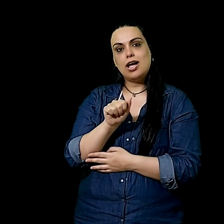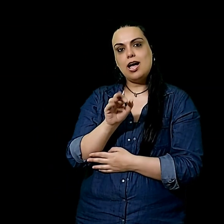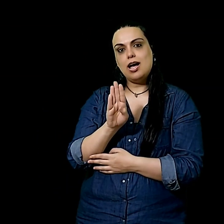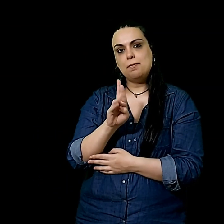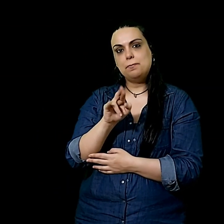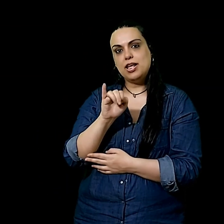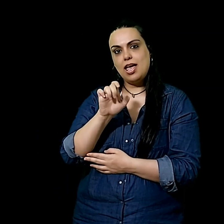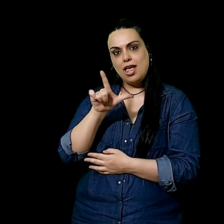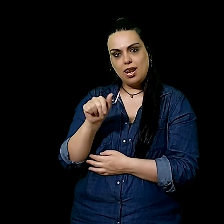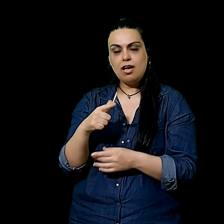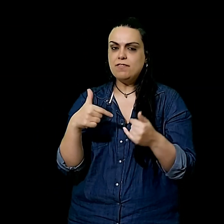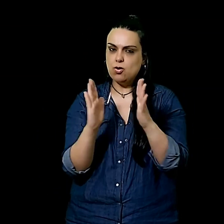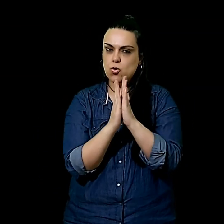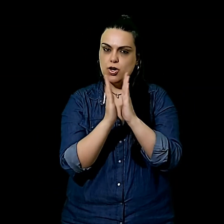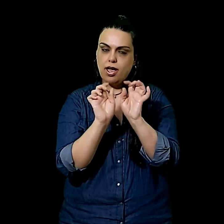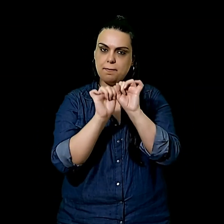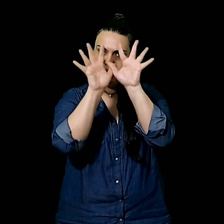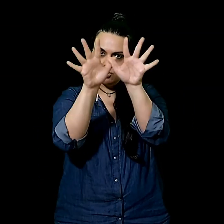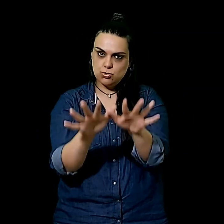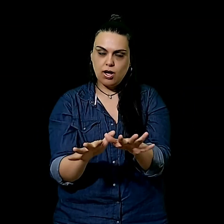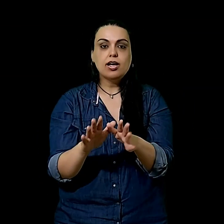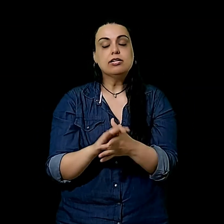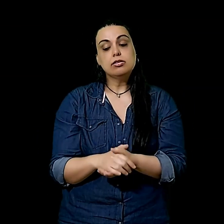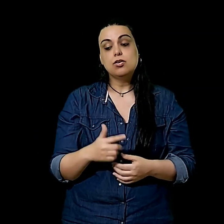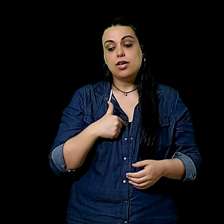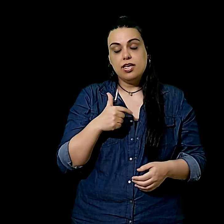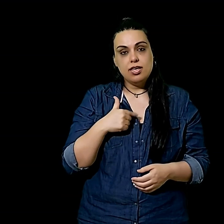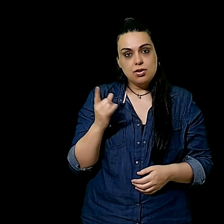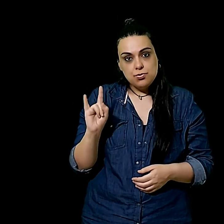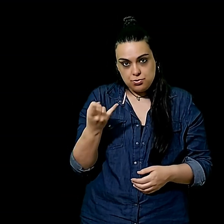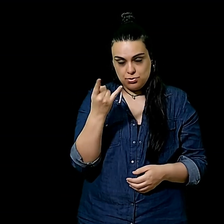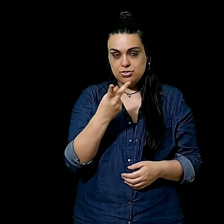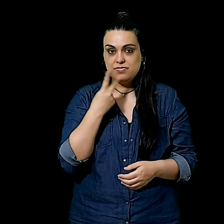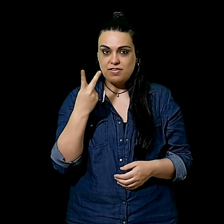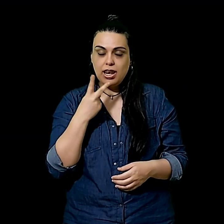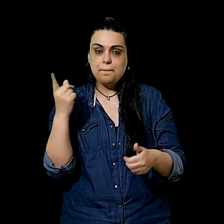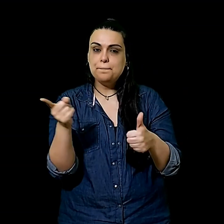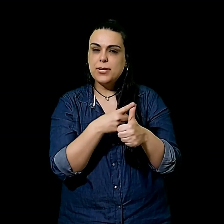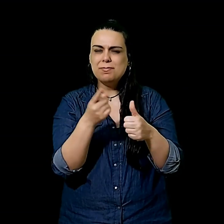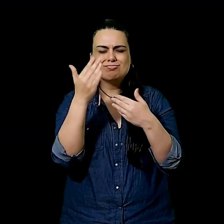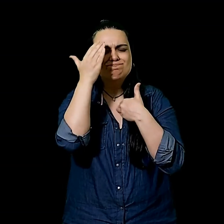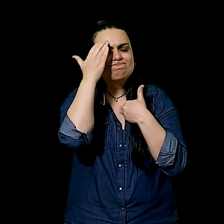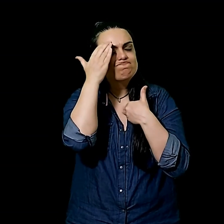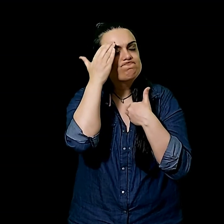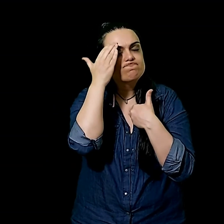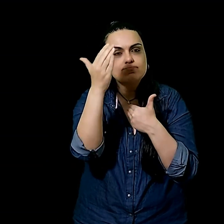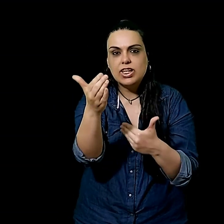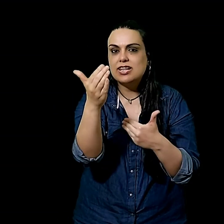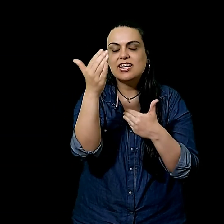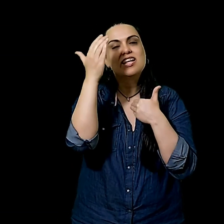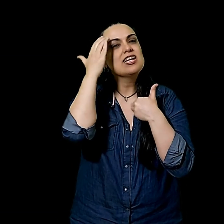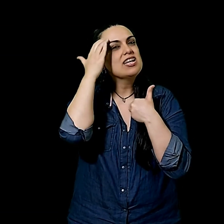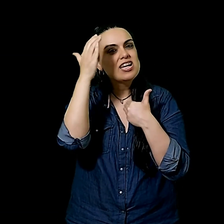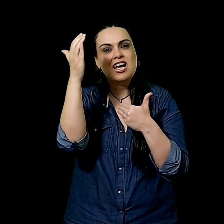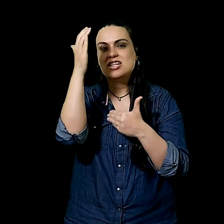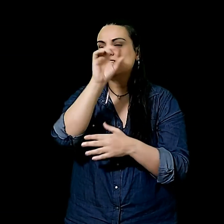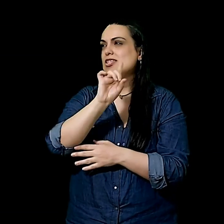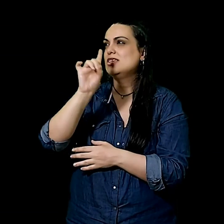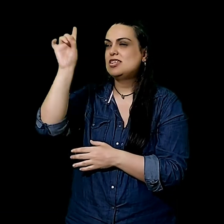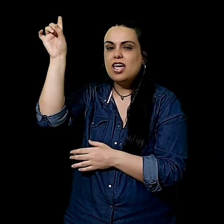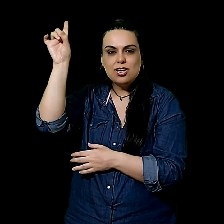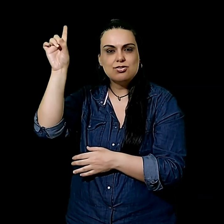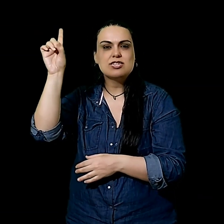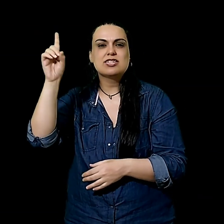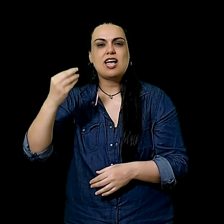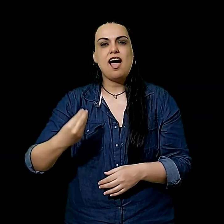Gabriela, ela vai orar abençoando a gente. Então, deixa eu dar aqui minhas palavras finais. Primeiro, gratidão. Gratidão a